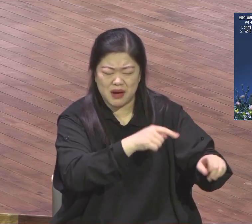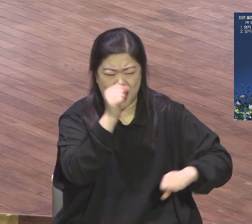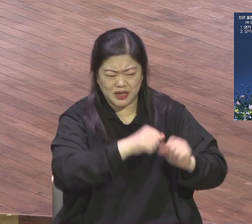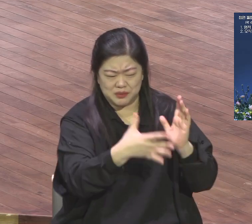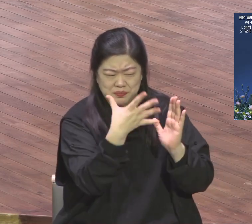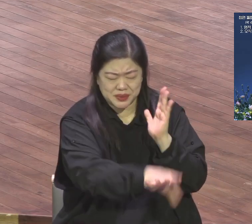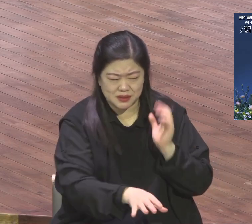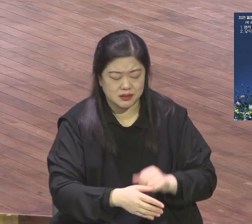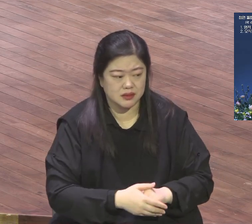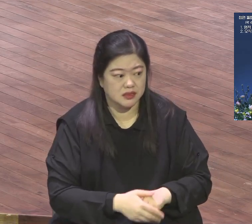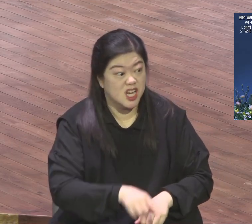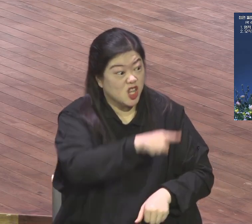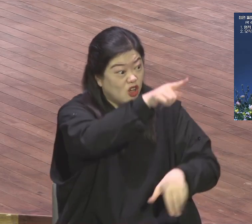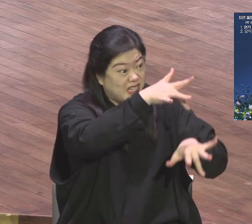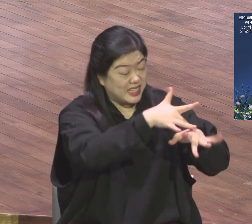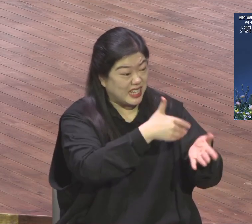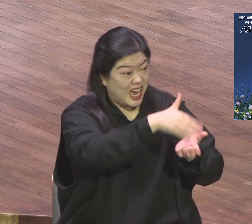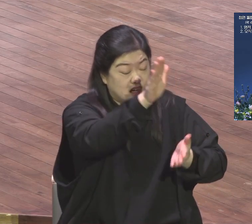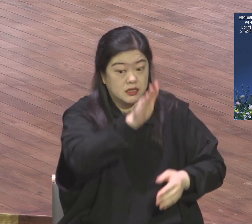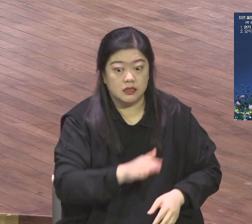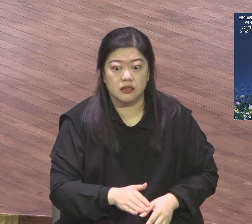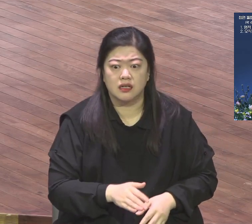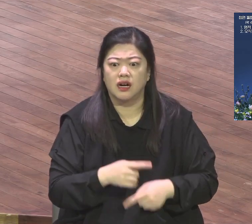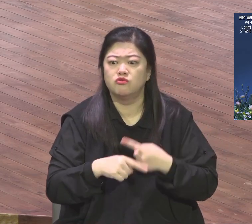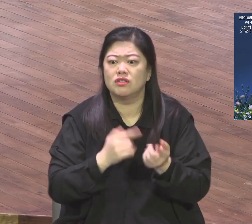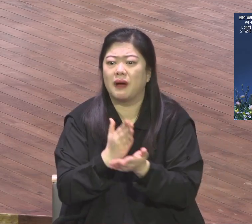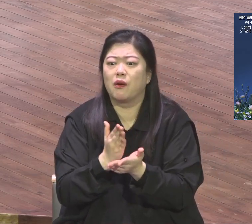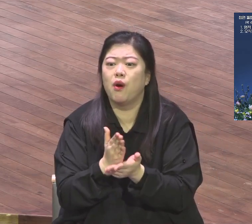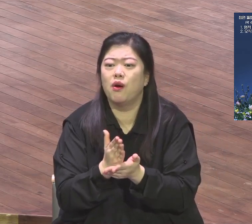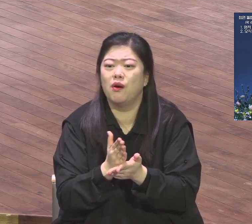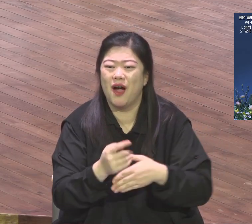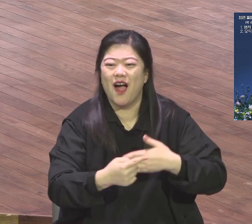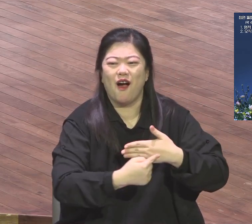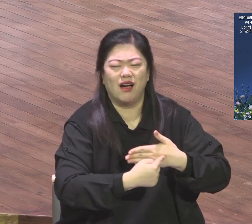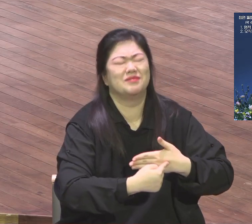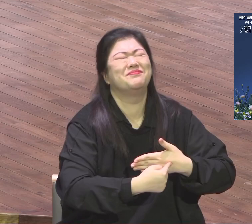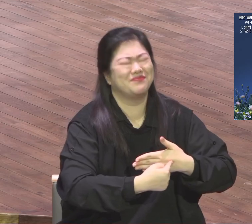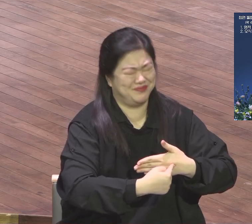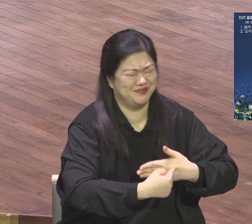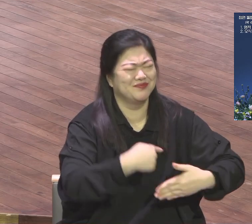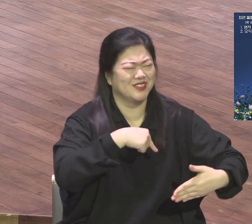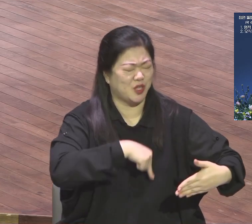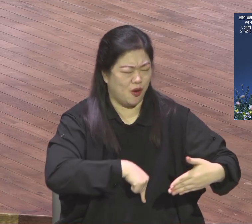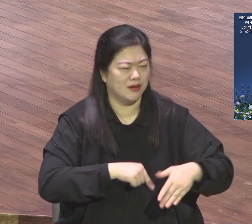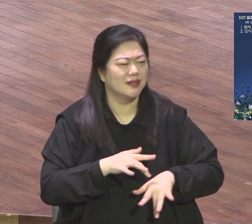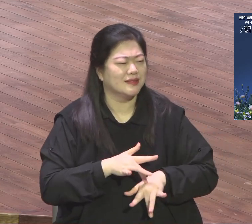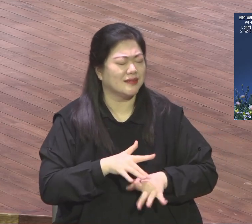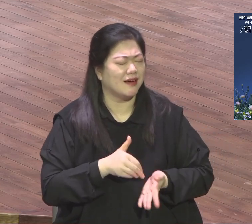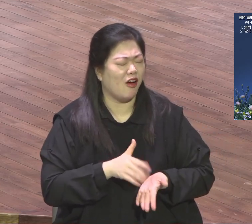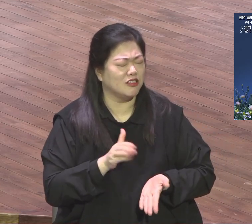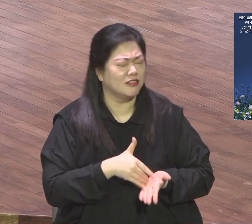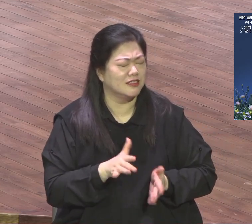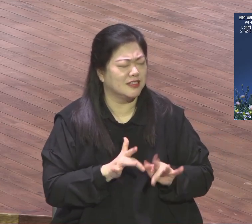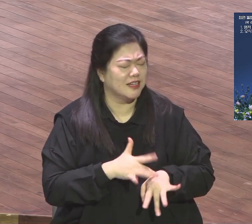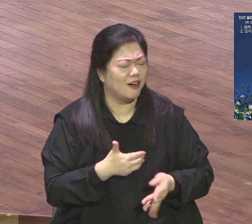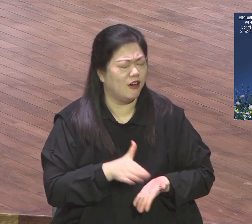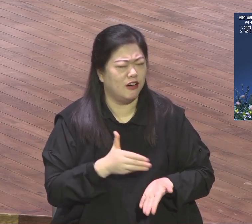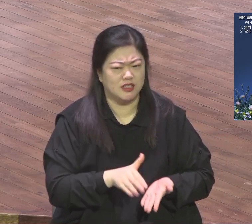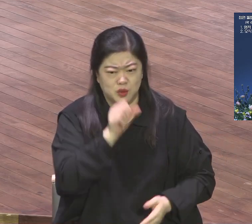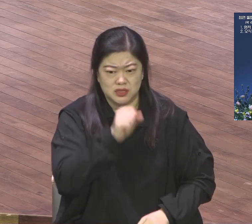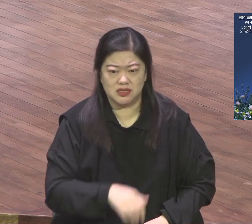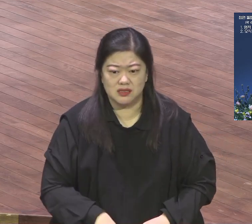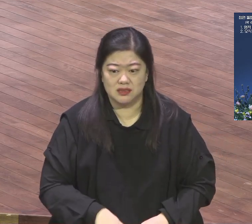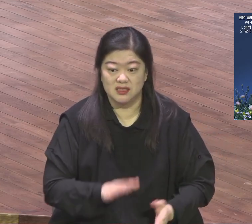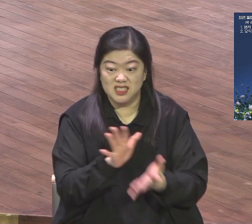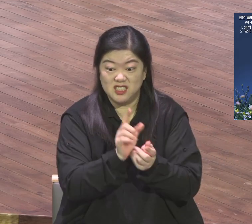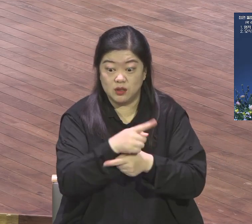하면 되겠어요? 마누라가 마귀 신부름 한단 말이에요. 보니 아 이게 완전 불신앙이라 남편이 보니 마귀 신부름 한단 말이에요. 그럼 어떻게 해야